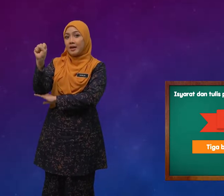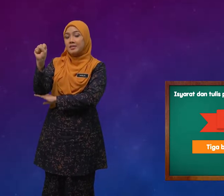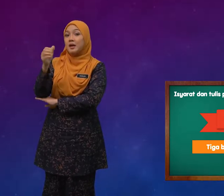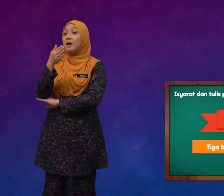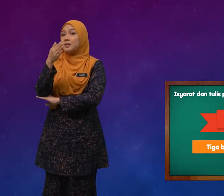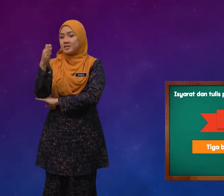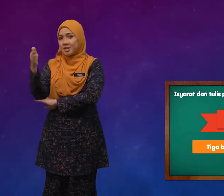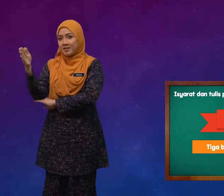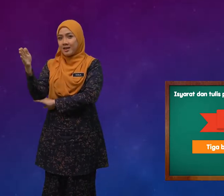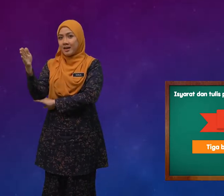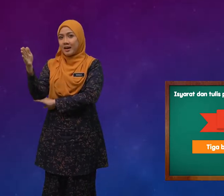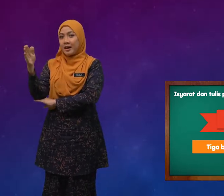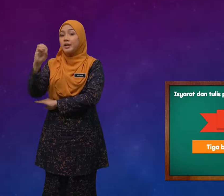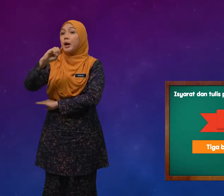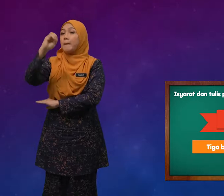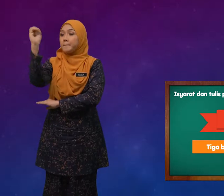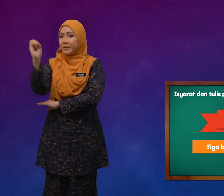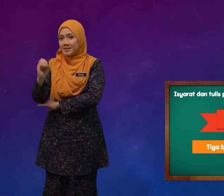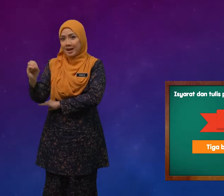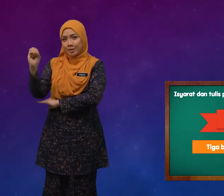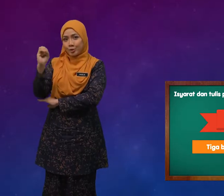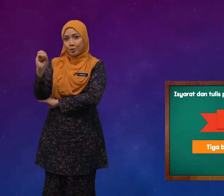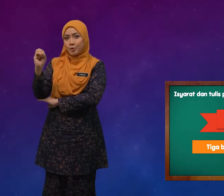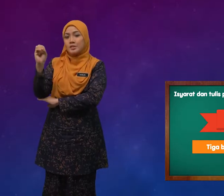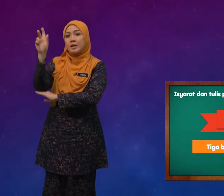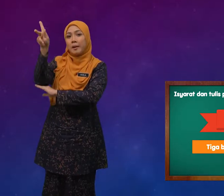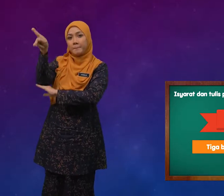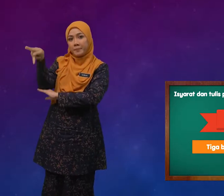BELAS, jarakkan peratus